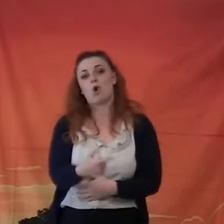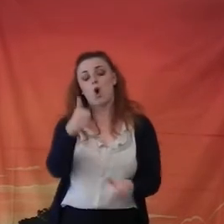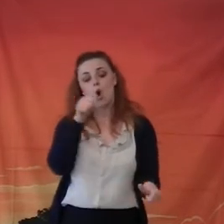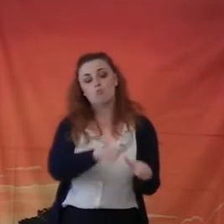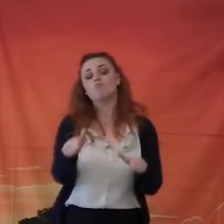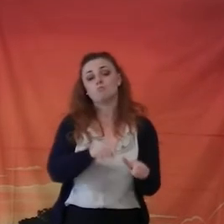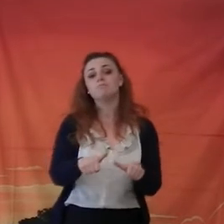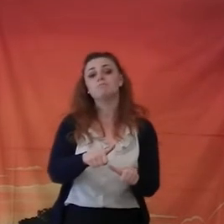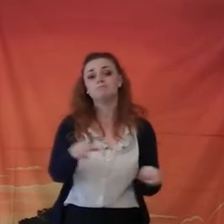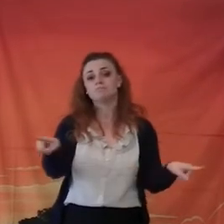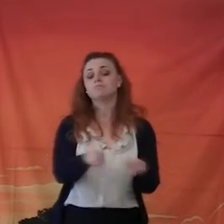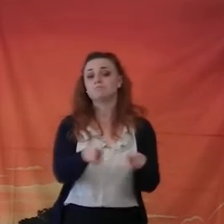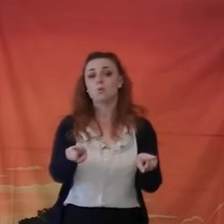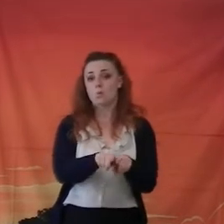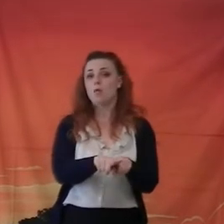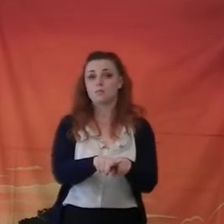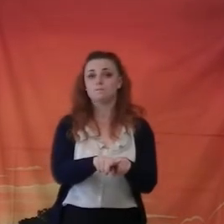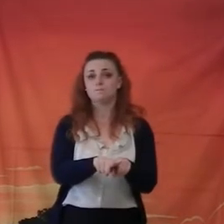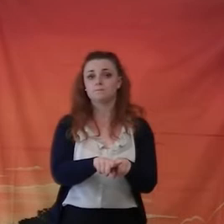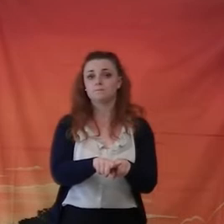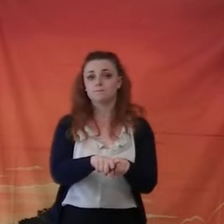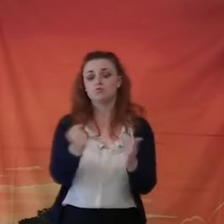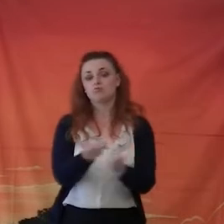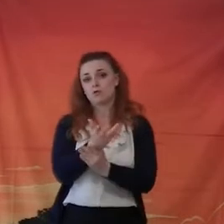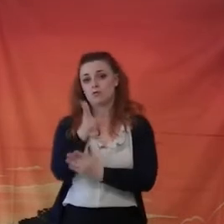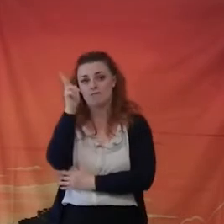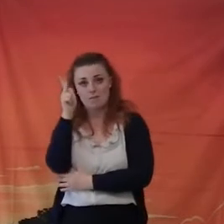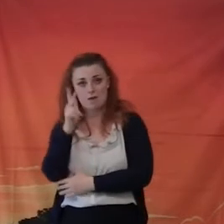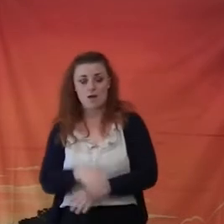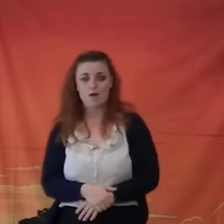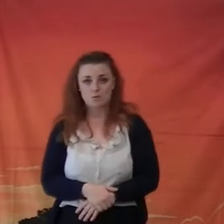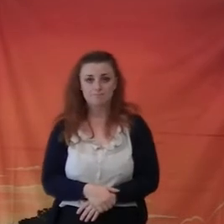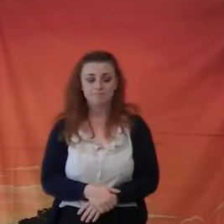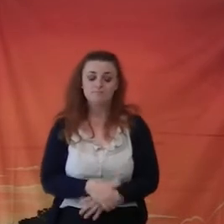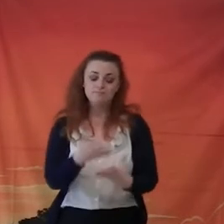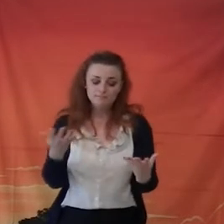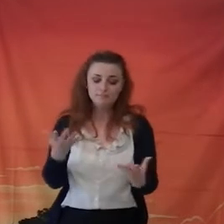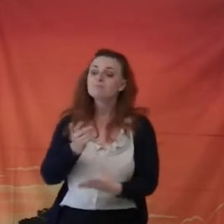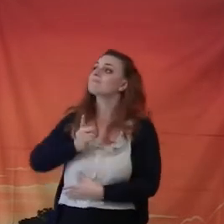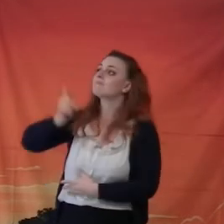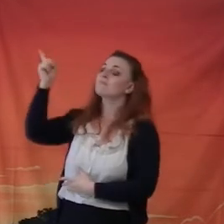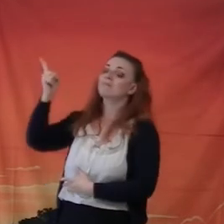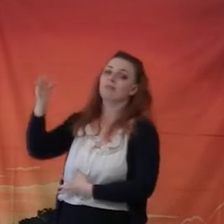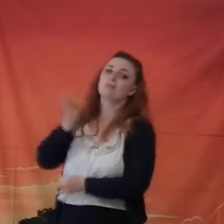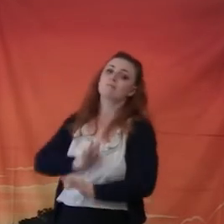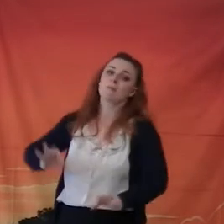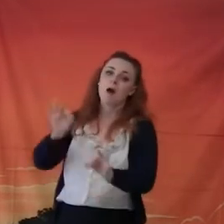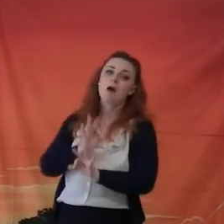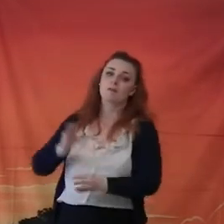E quindi... E Signore ti prepara nel cammino, quando tu servi Dio, Lui ti